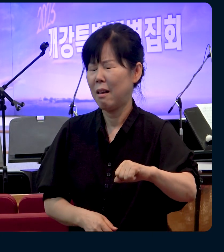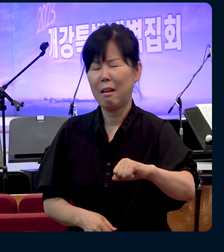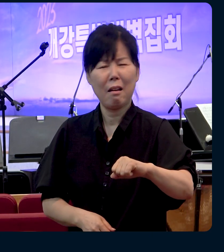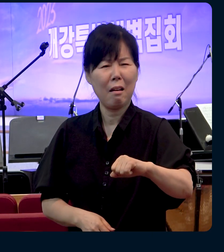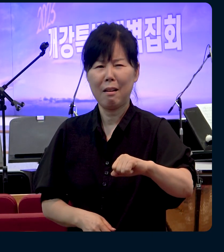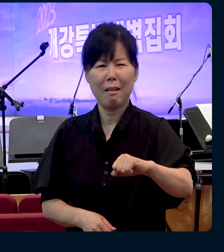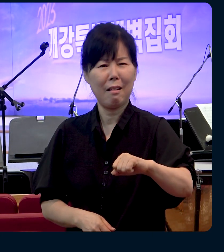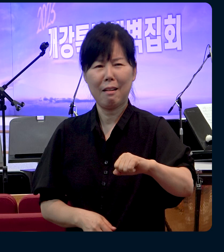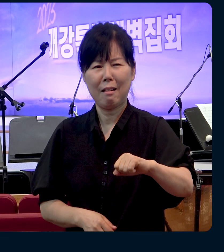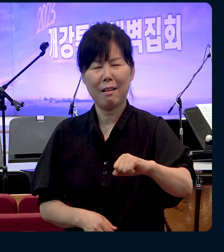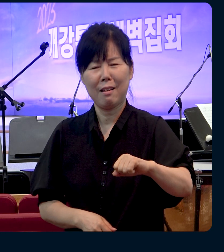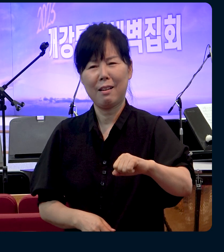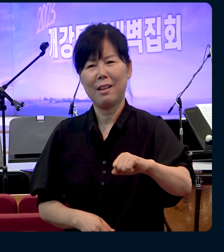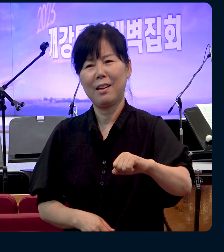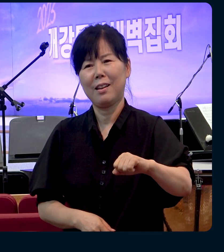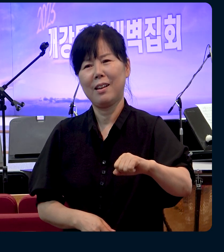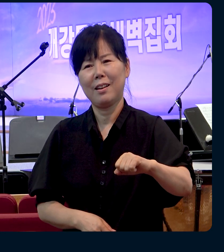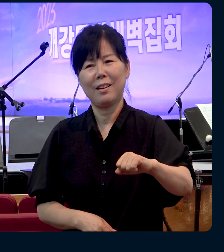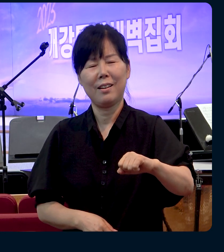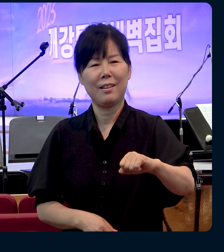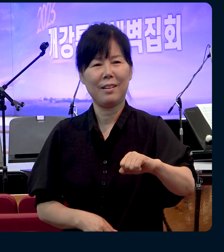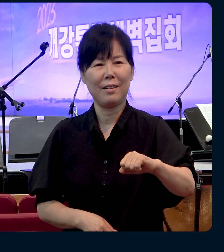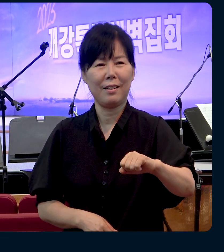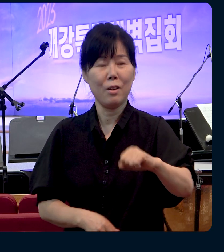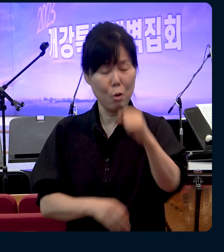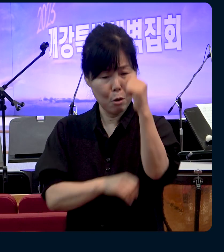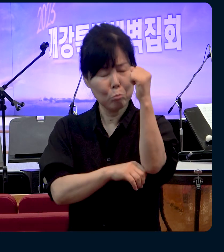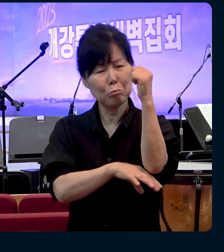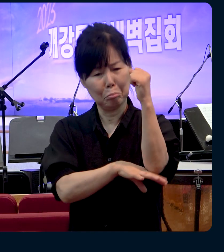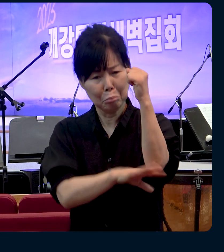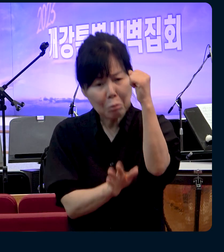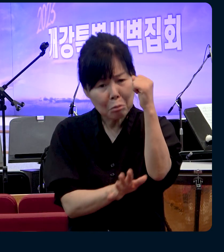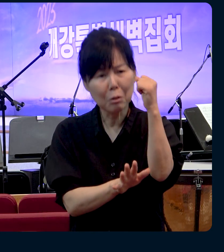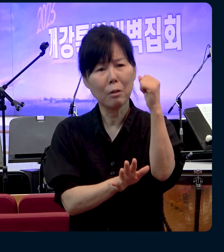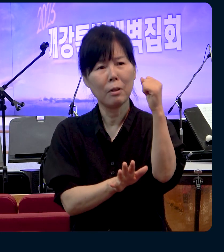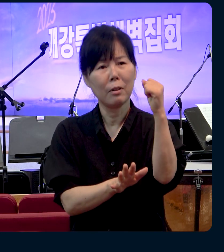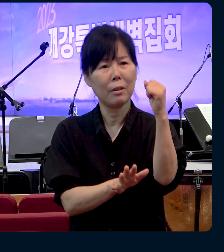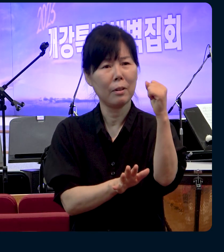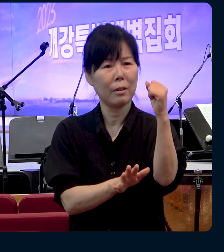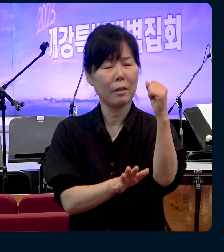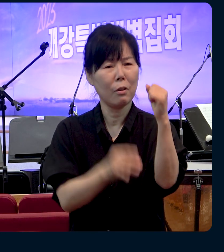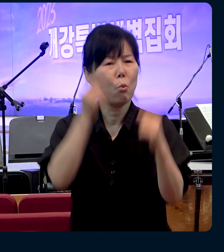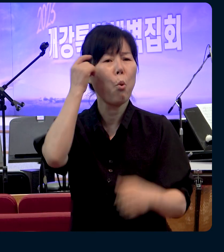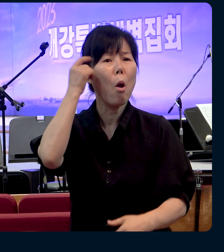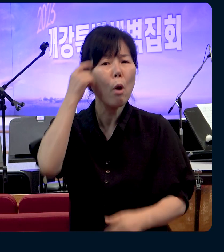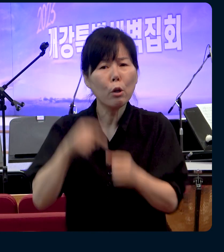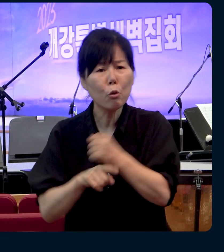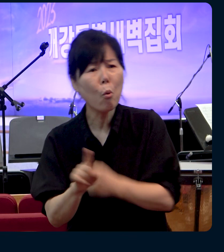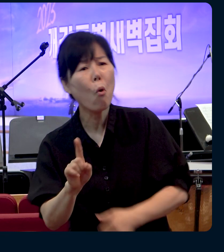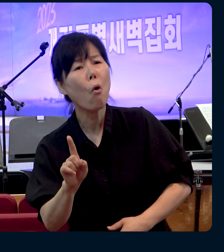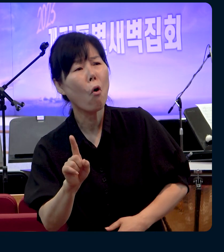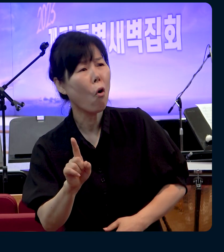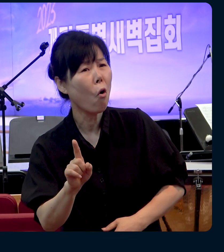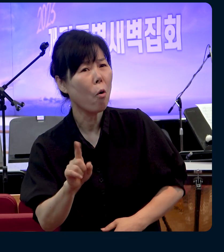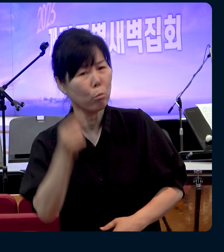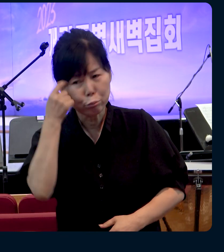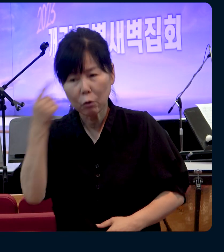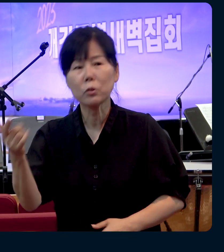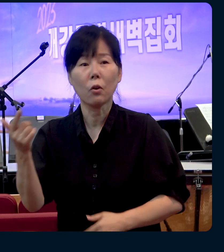세상에 뿌리를 다듬고. 왜 그러냐 그랬더니 거기는